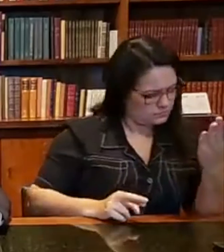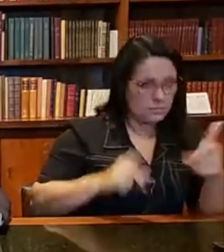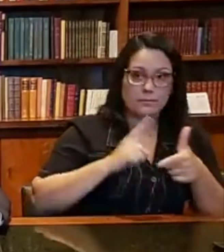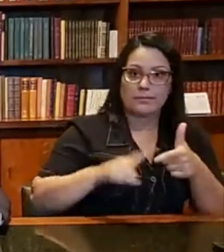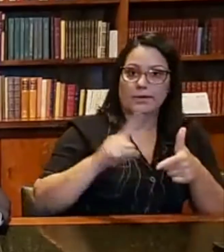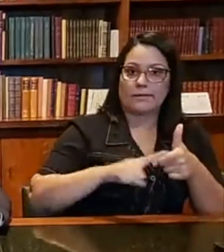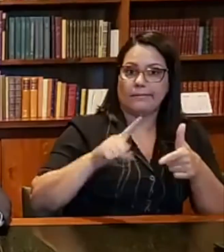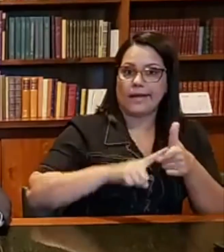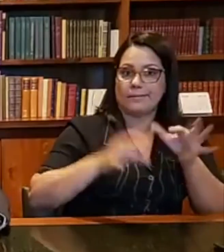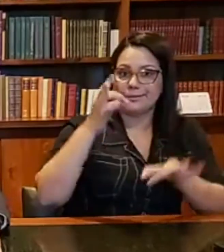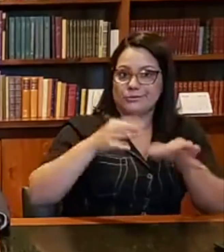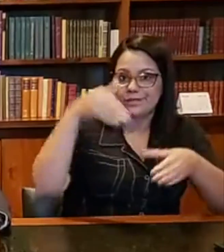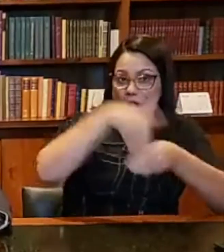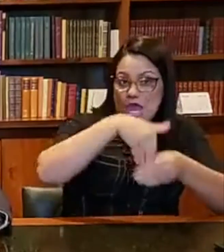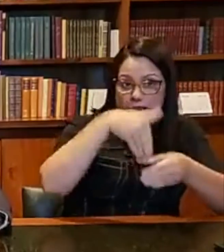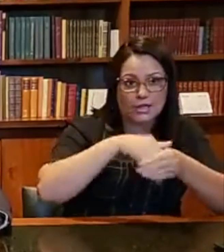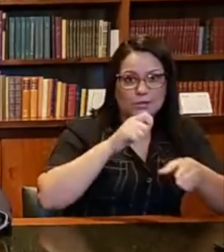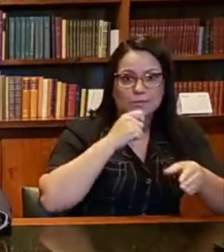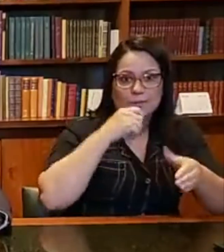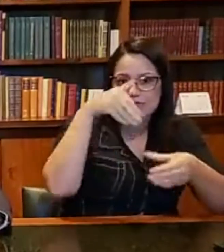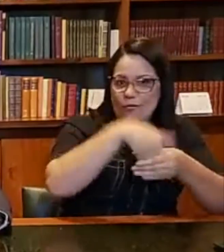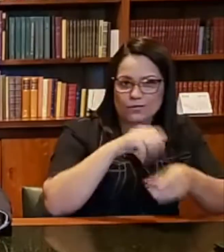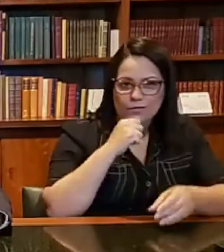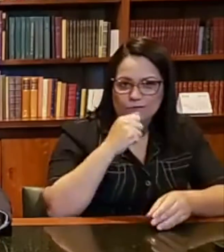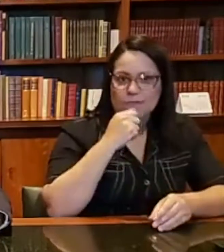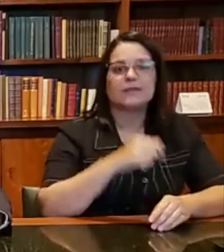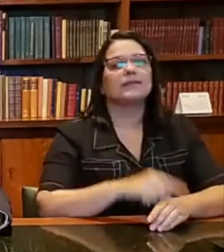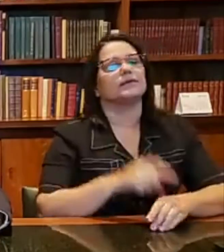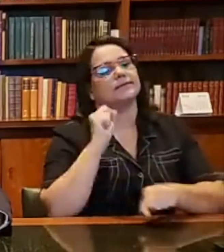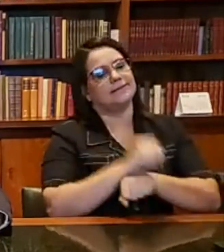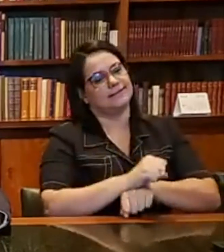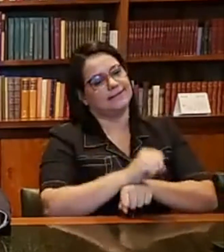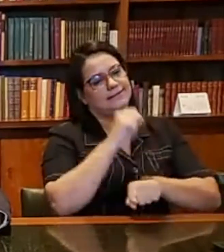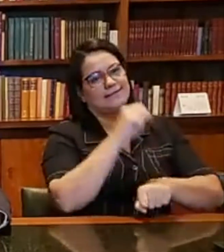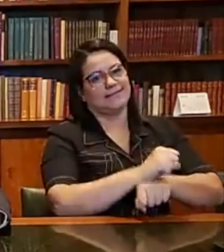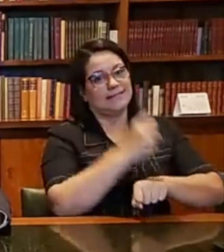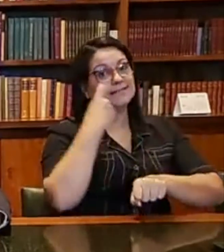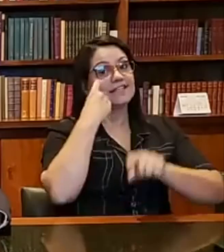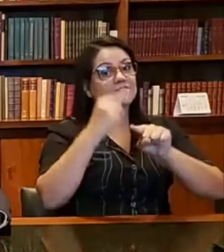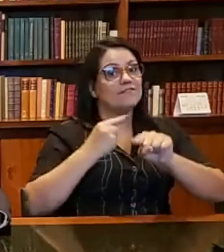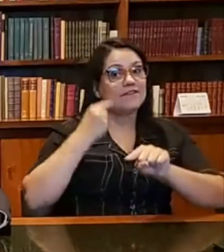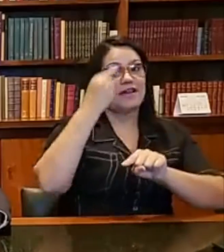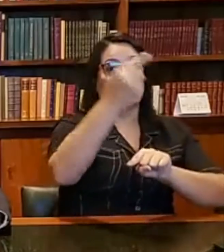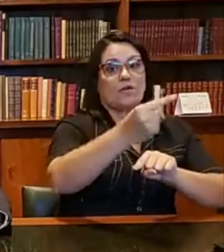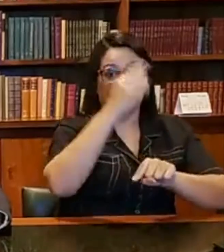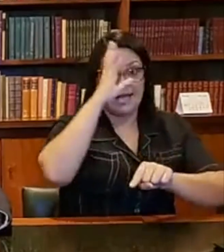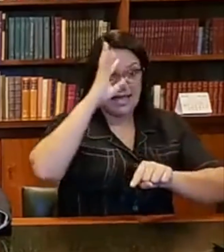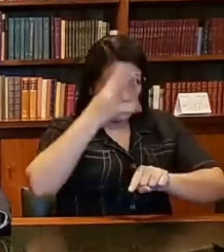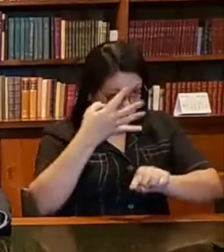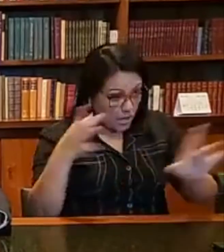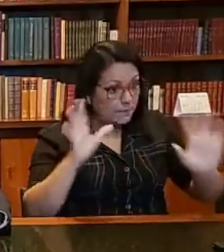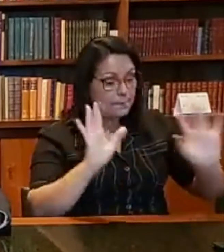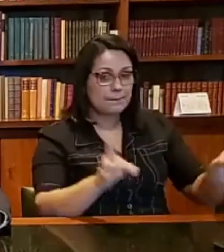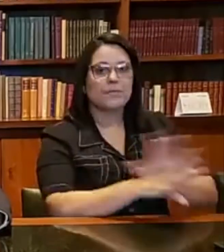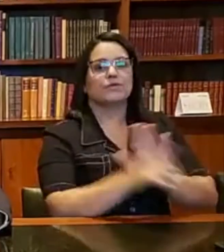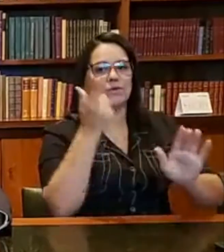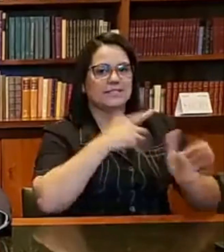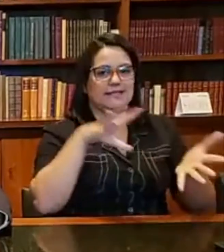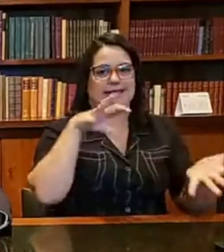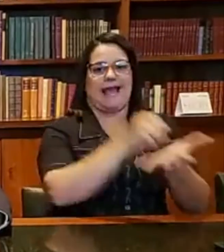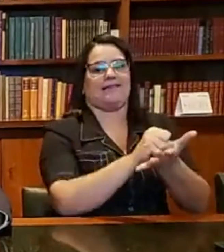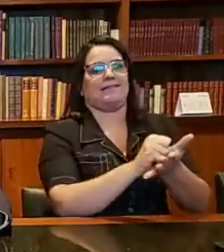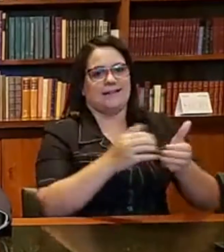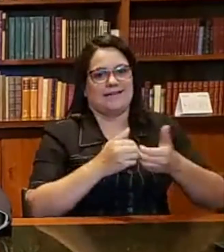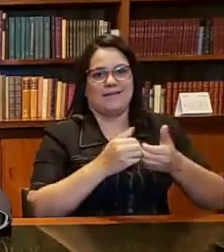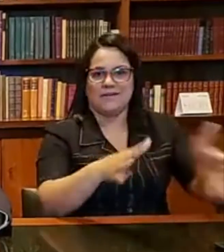passada. Então, só a partir da sexta-feira passada, este grupo que tinha um problema com a Justiça Eleitoral pôde se